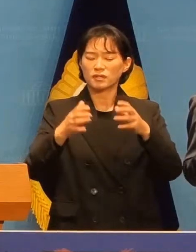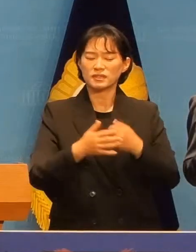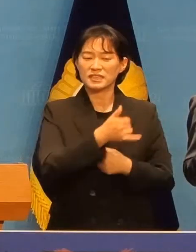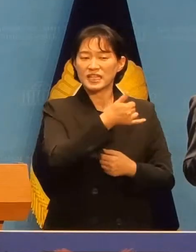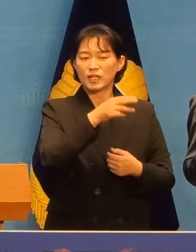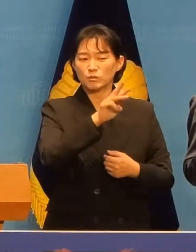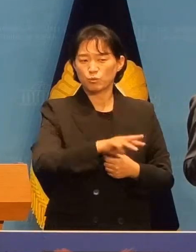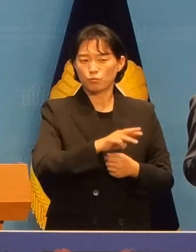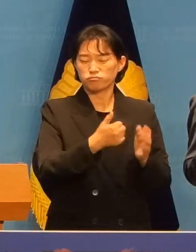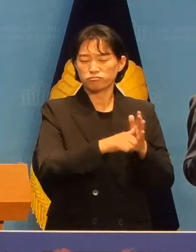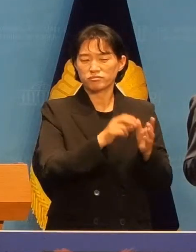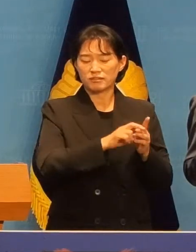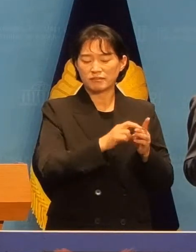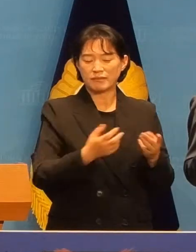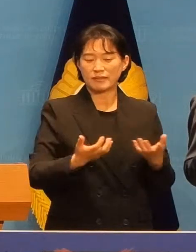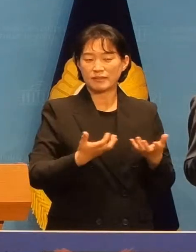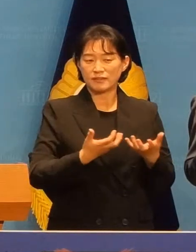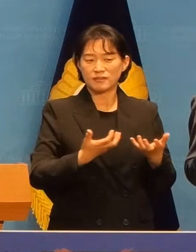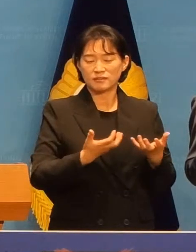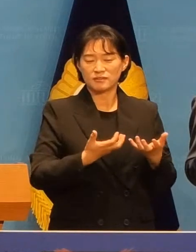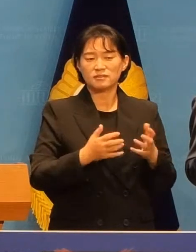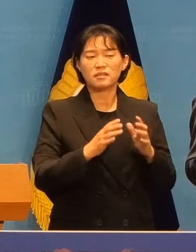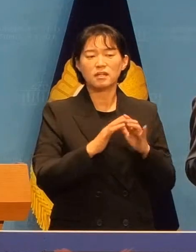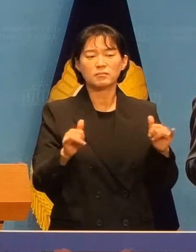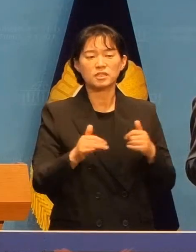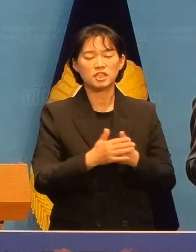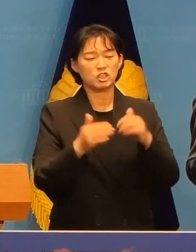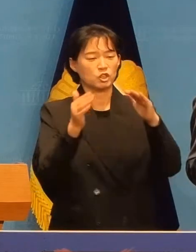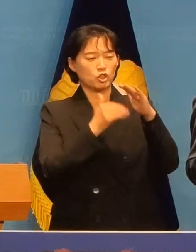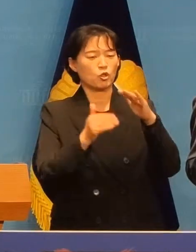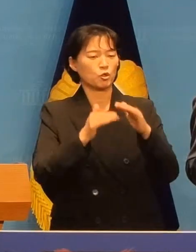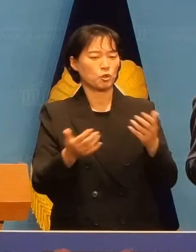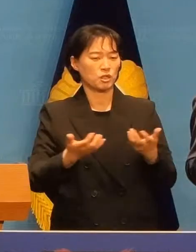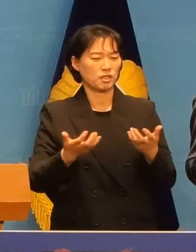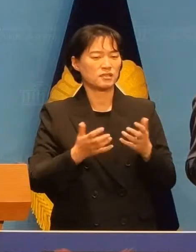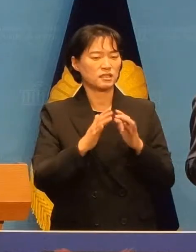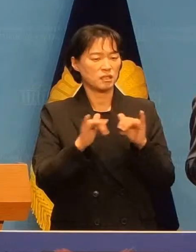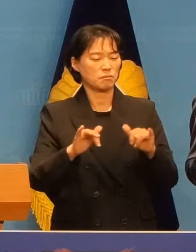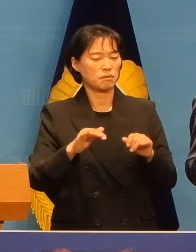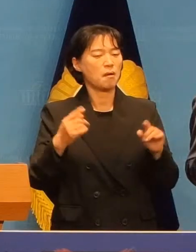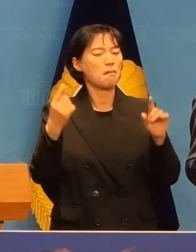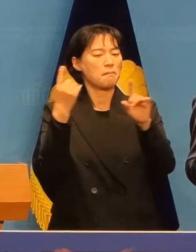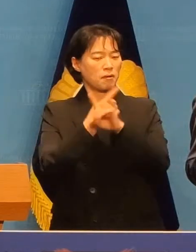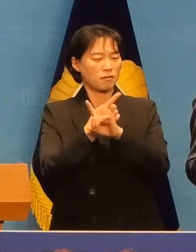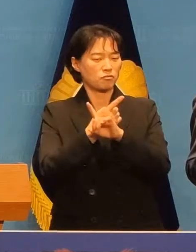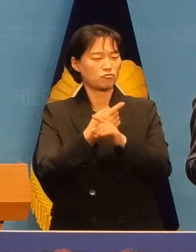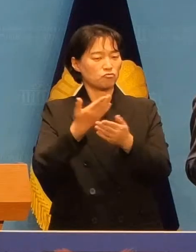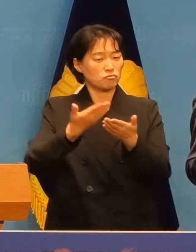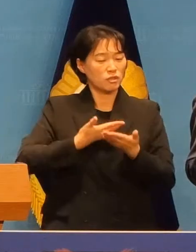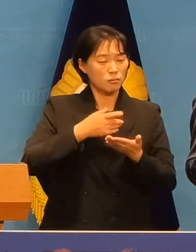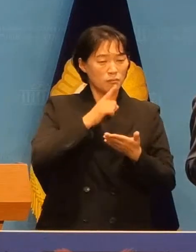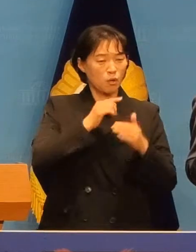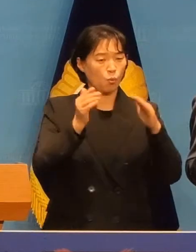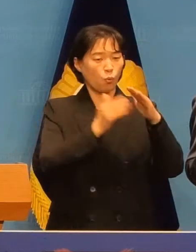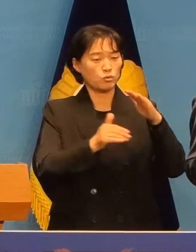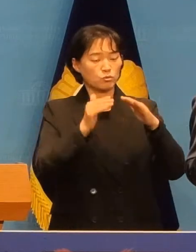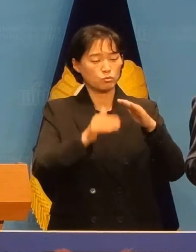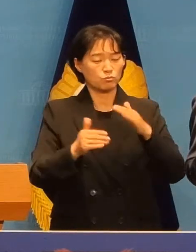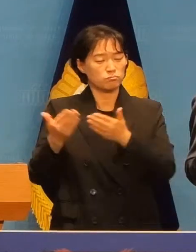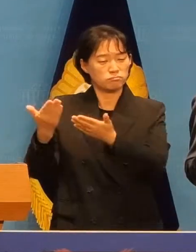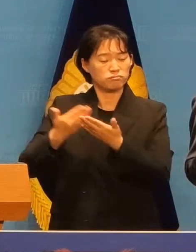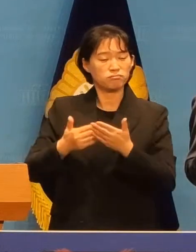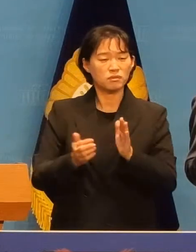세종물류센터에서 일하는 우리를 정규직으로 전환하기로 했다며 공식적으로